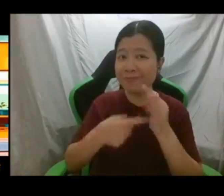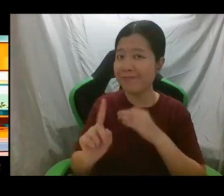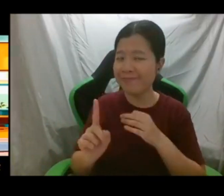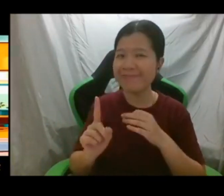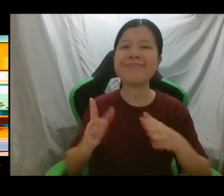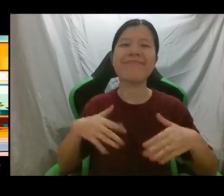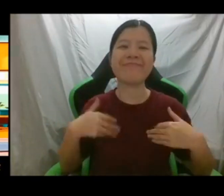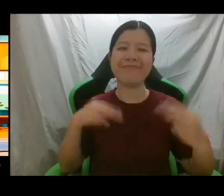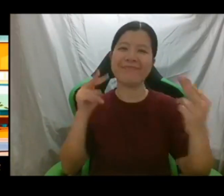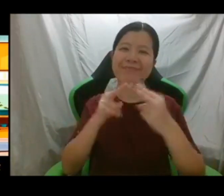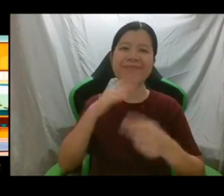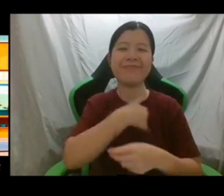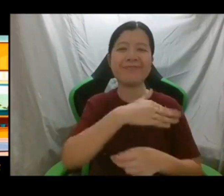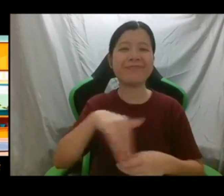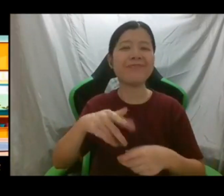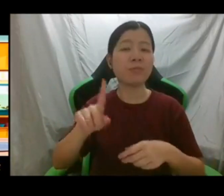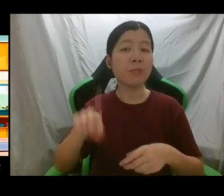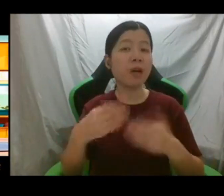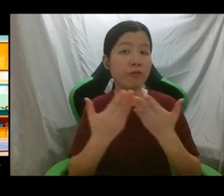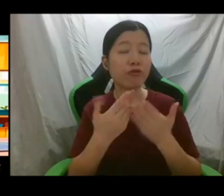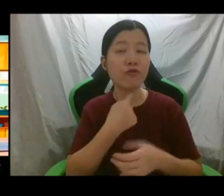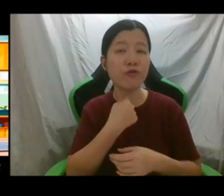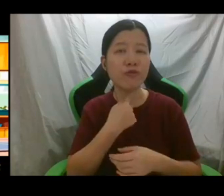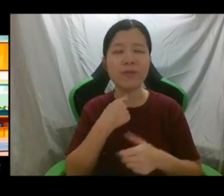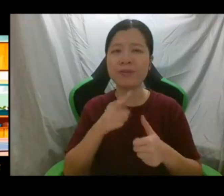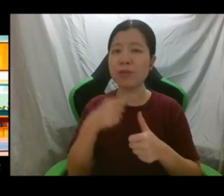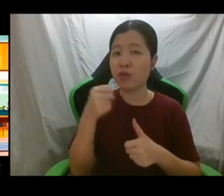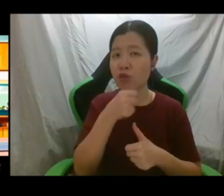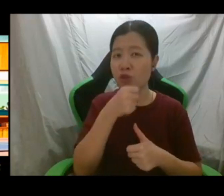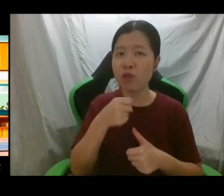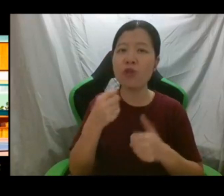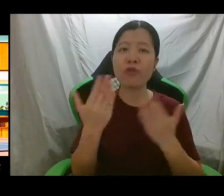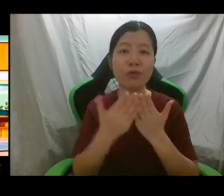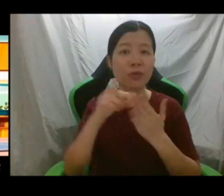啊！我哋要開始課堂，而家會一齊去唱上課了。